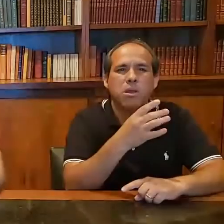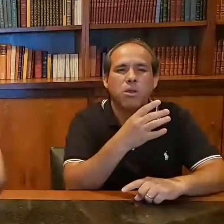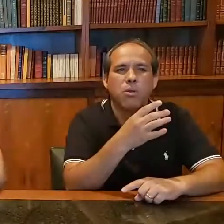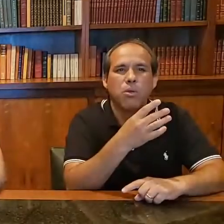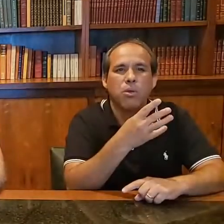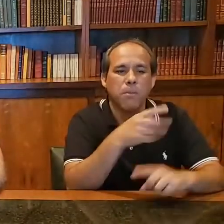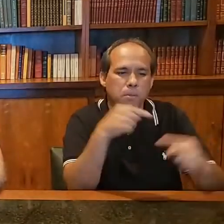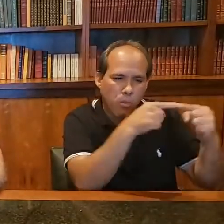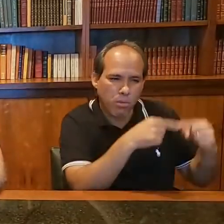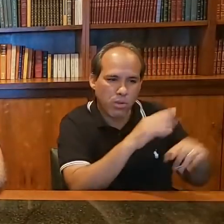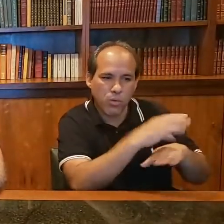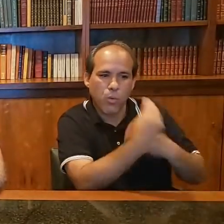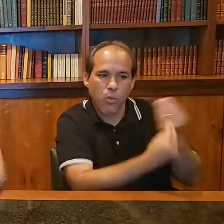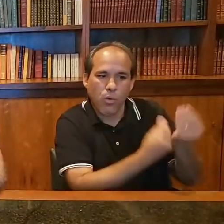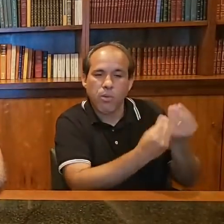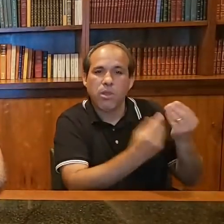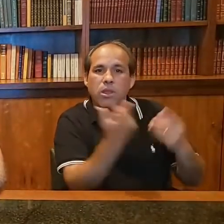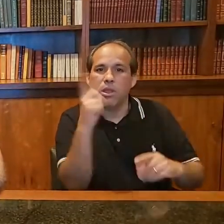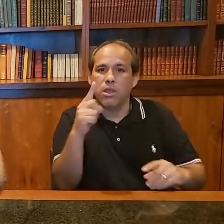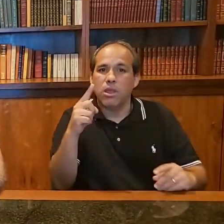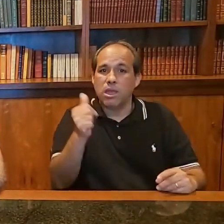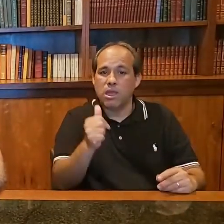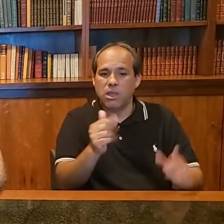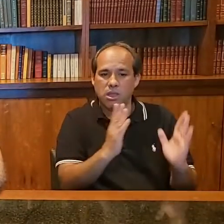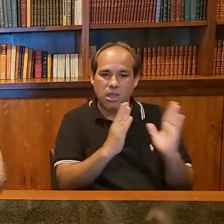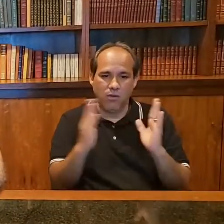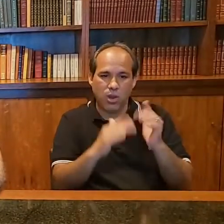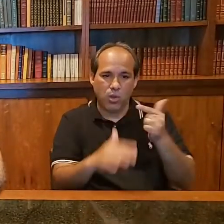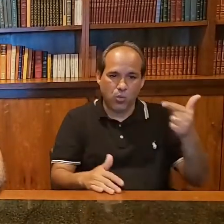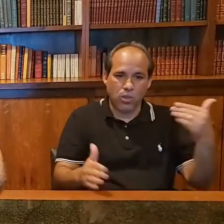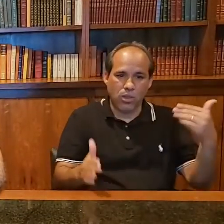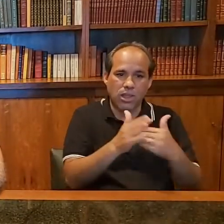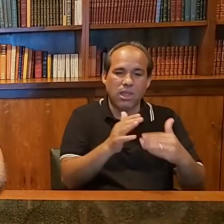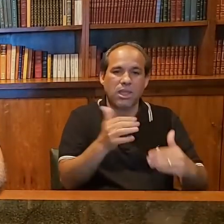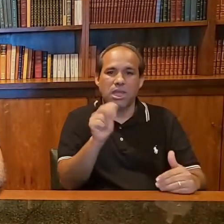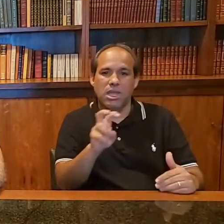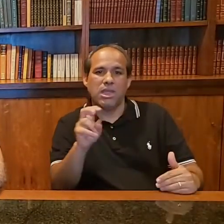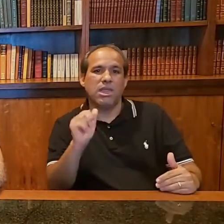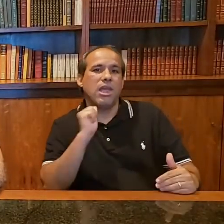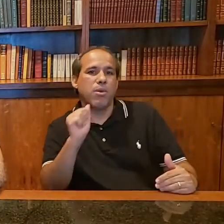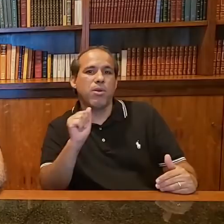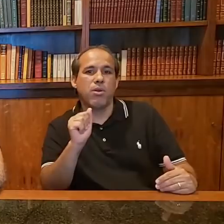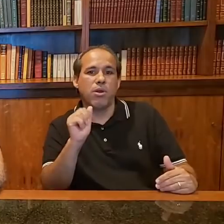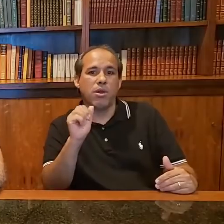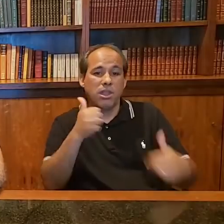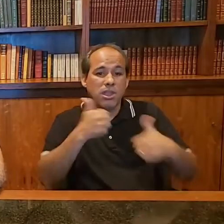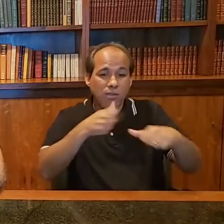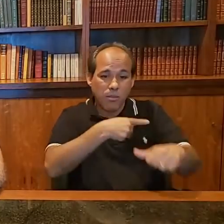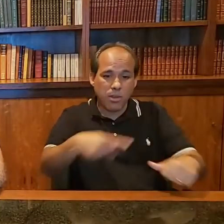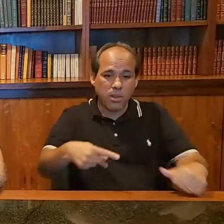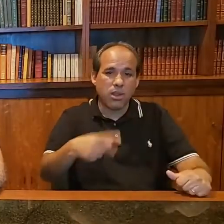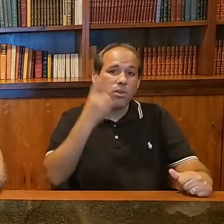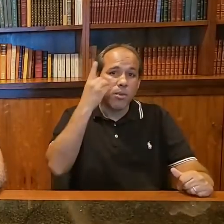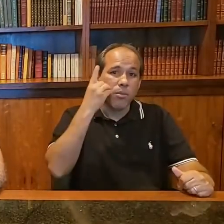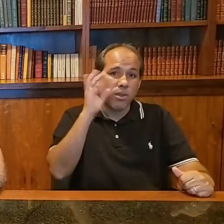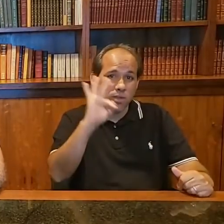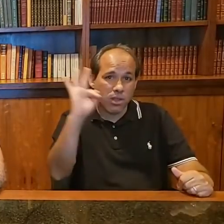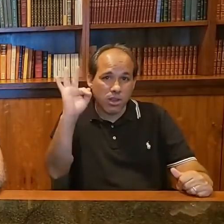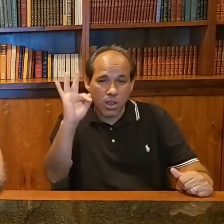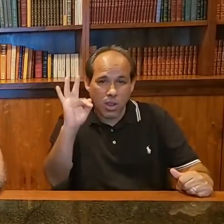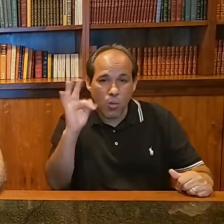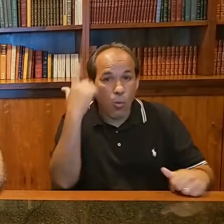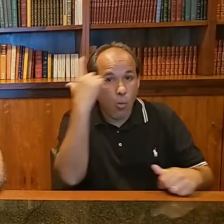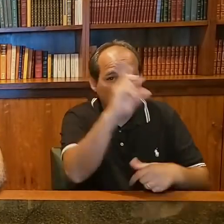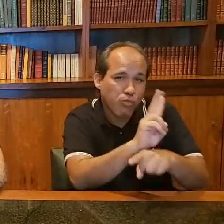República. E nesse intervalo aqui, de 2 a 15 de abril, o presidente era o deputado Ranieri Mazzilli. E no